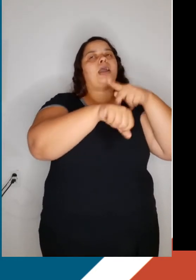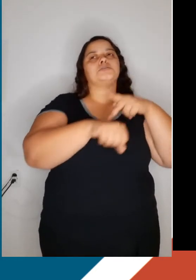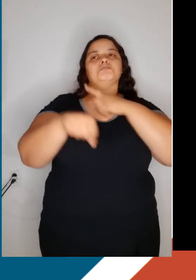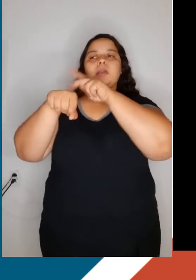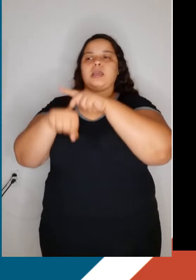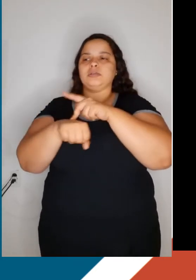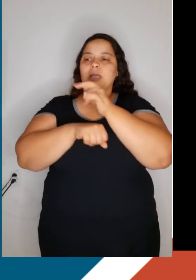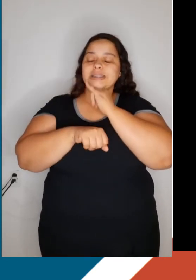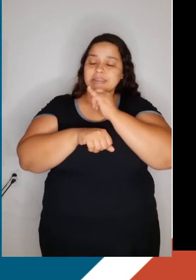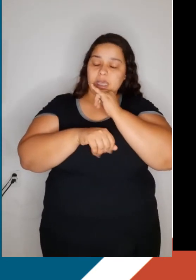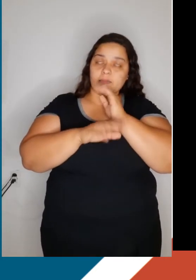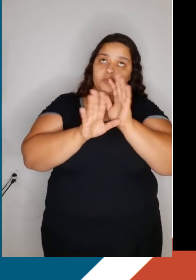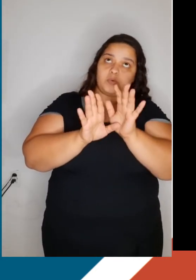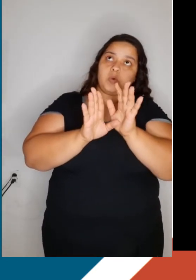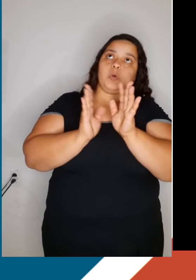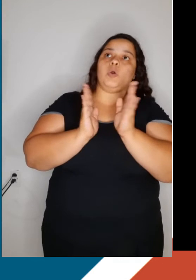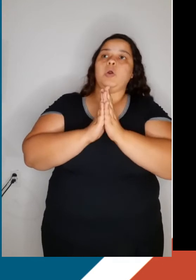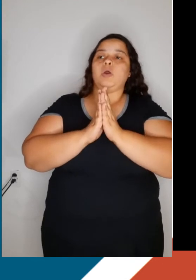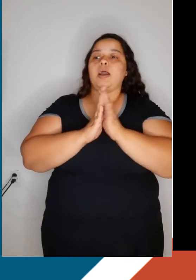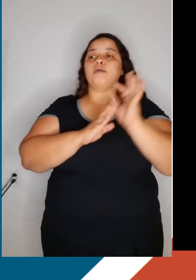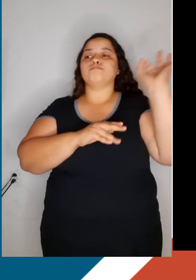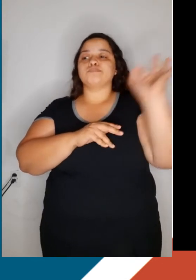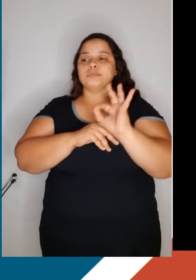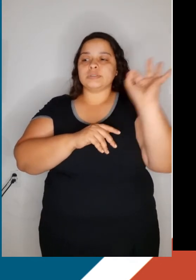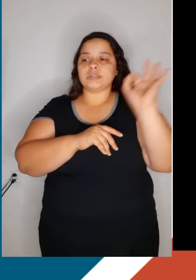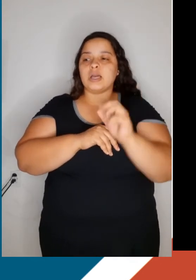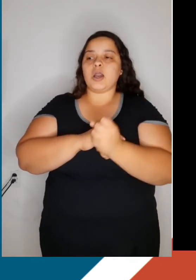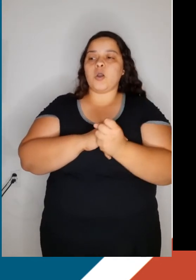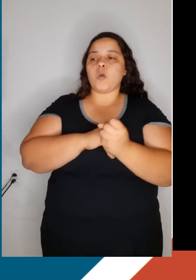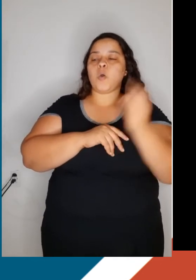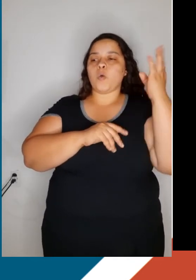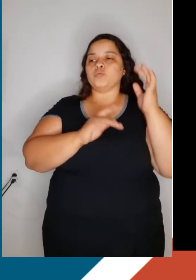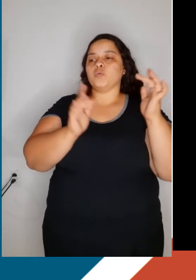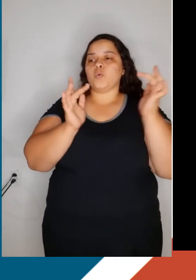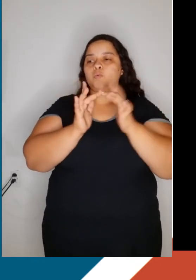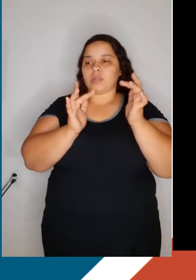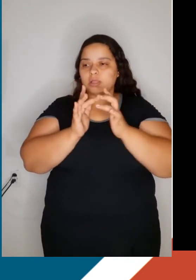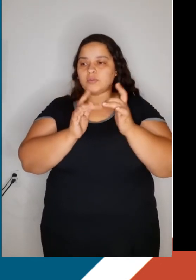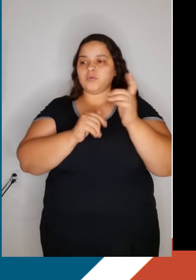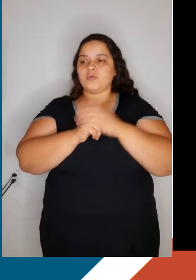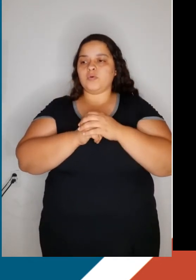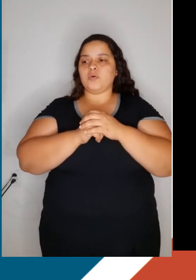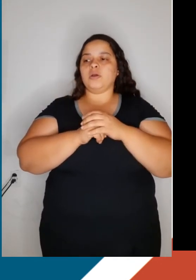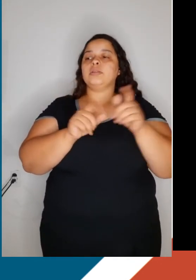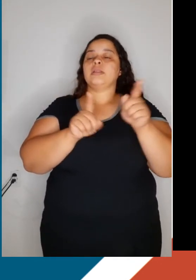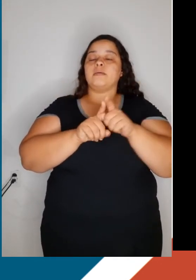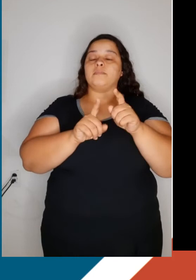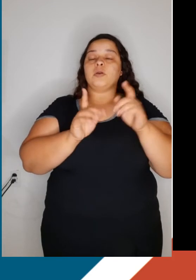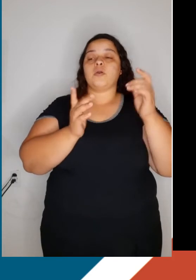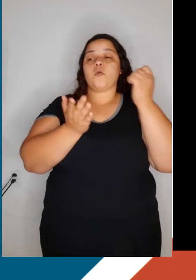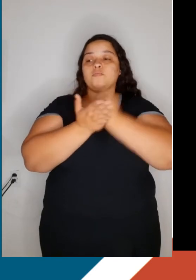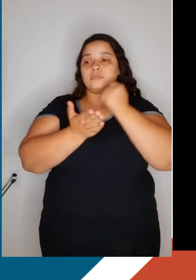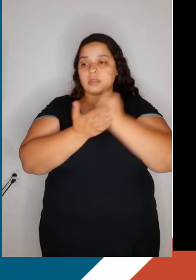gente traz aqui como exemplo a porcentagem, né, dos contratos da indústria bélica com o governo inglês.